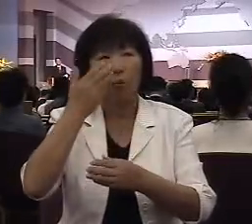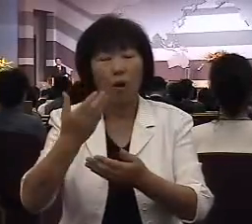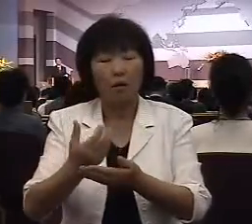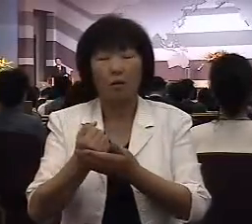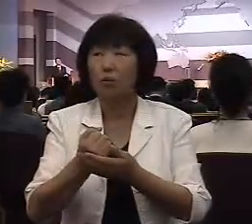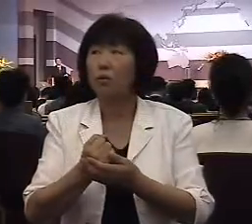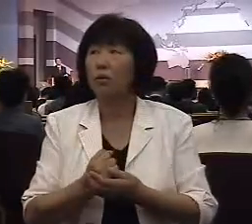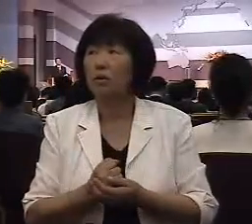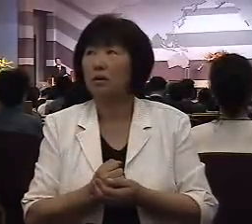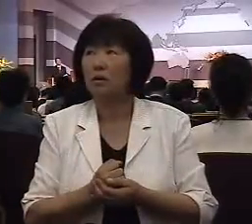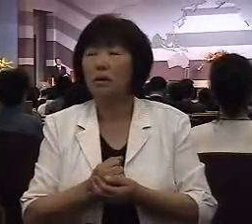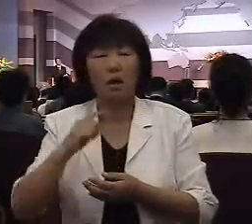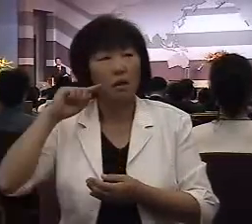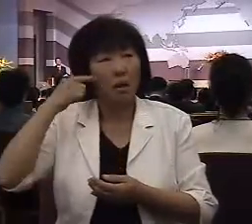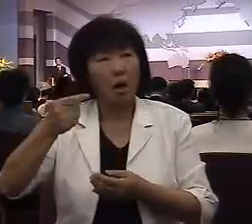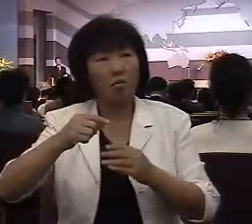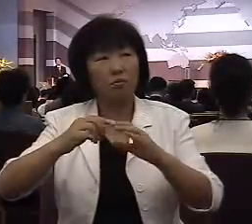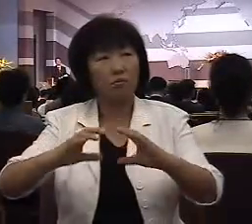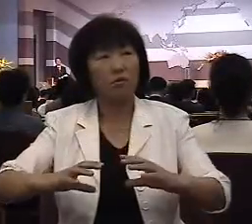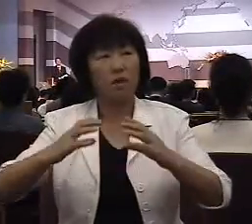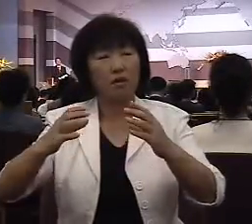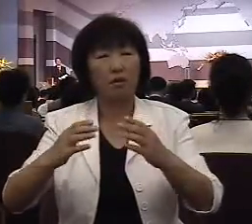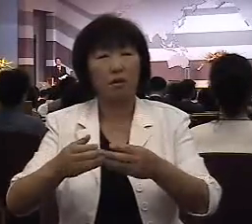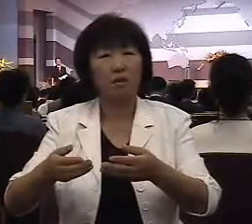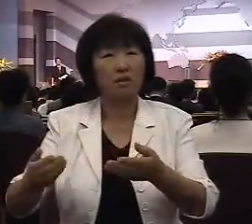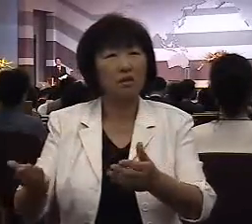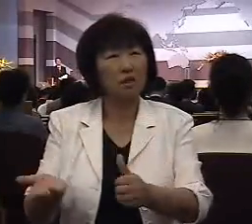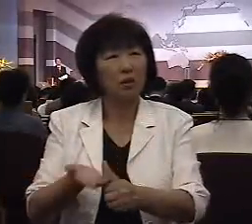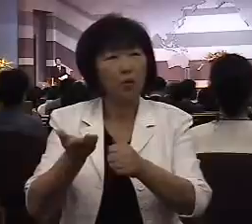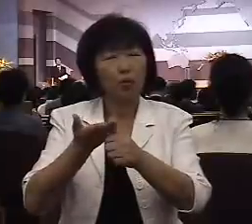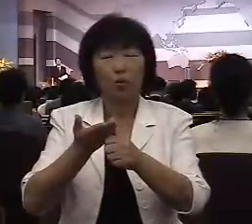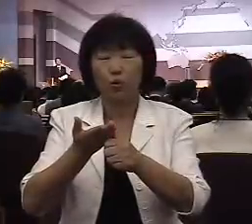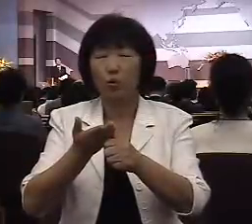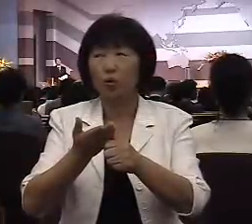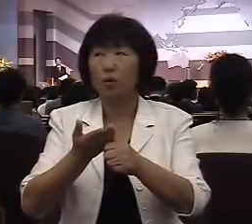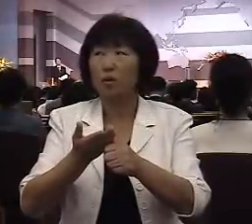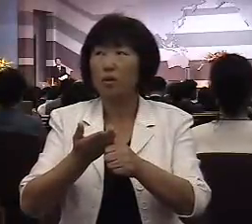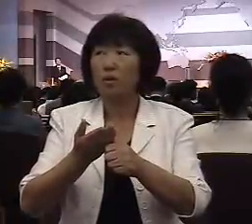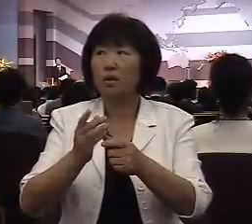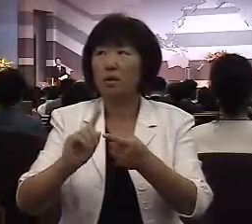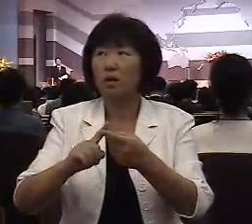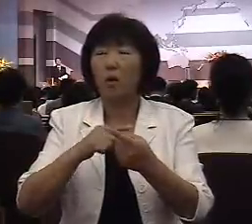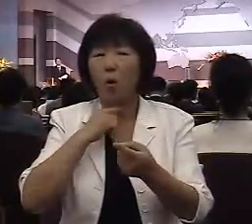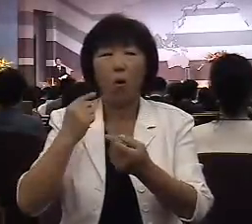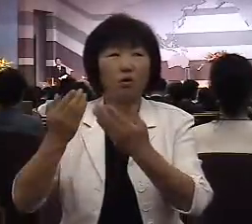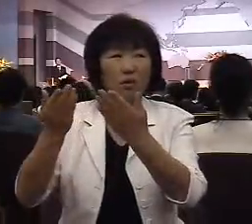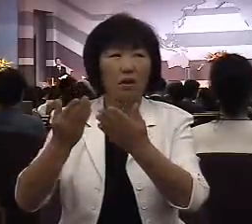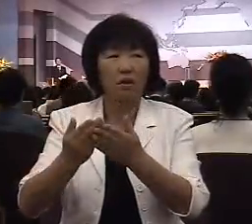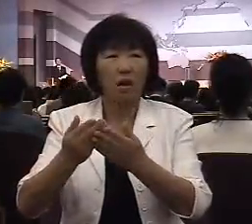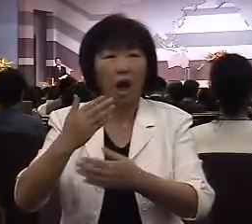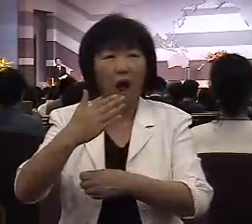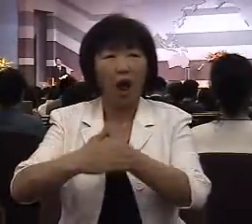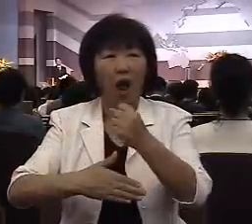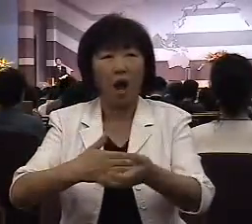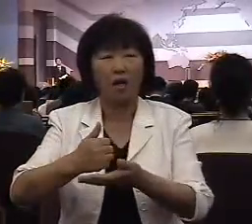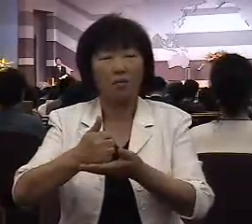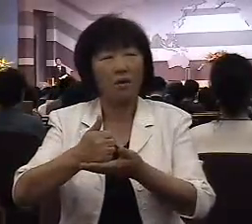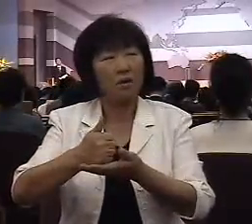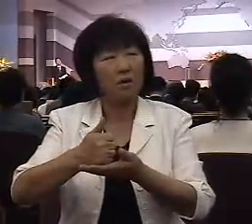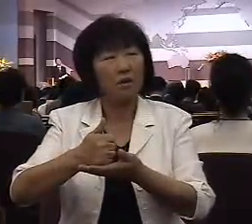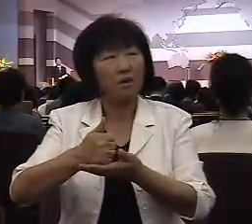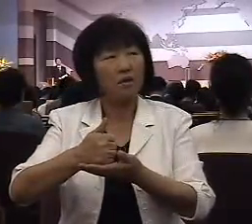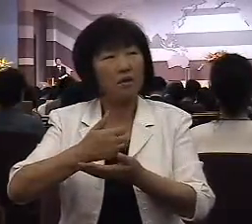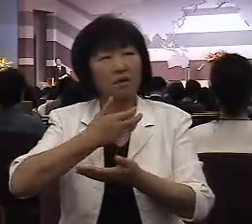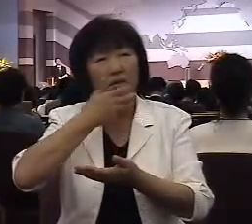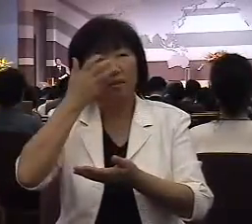가지고 다음 세대를 키우는 일에 우리가 헌신하고자 이 킹덤 드림 센터를 세우기로